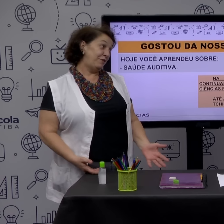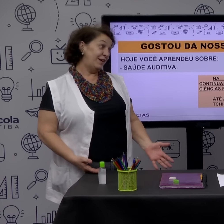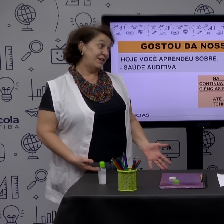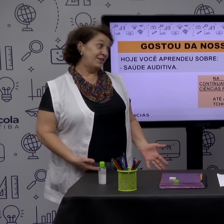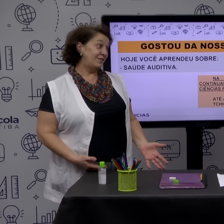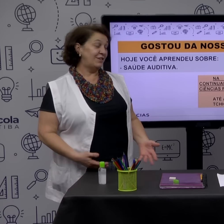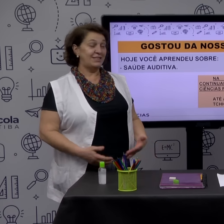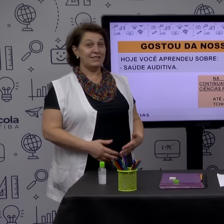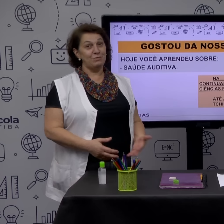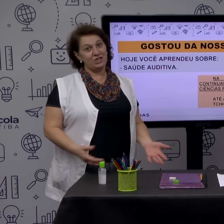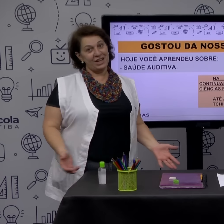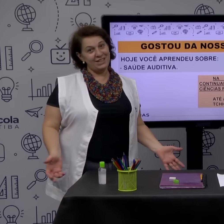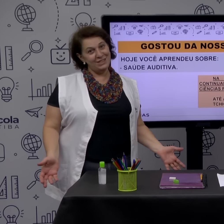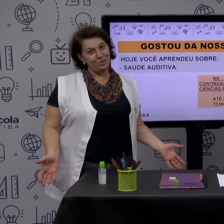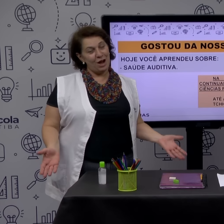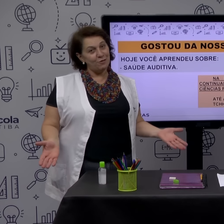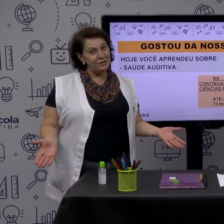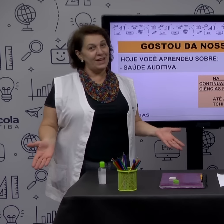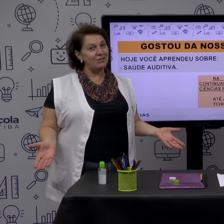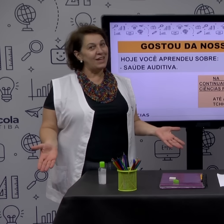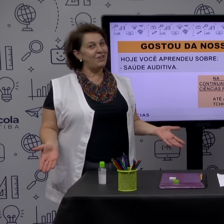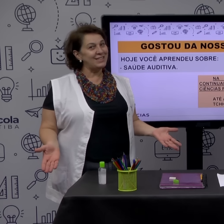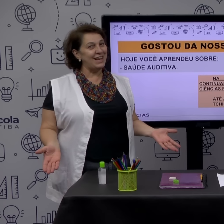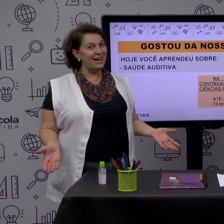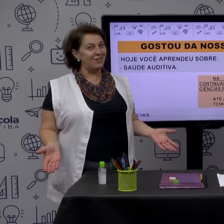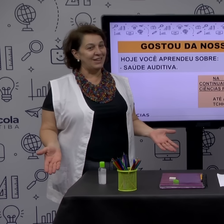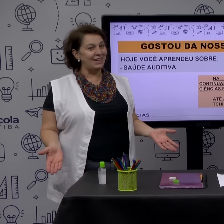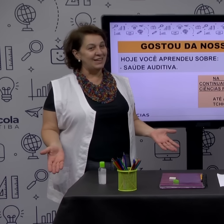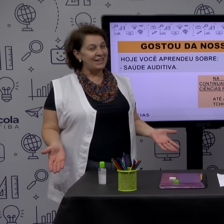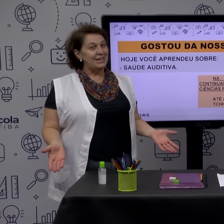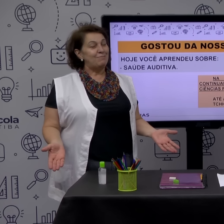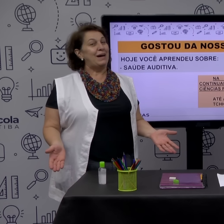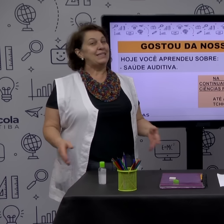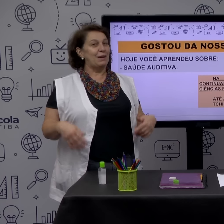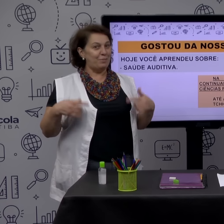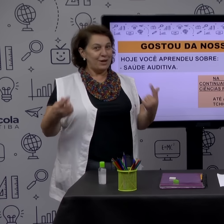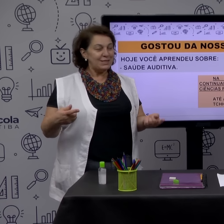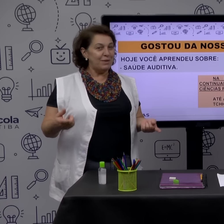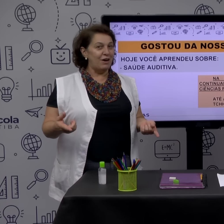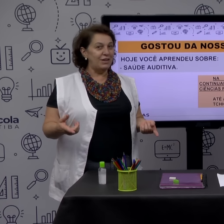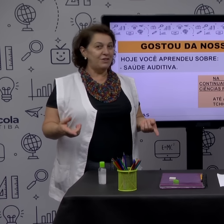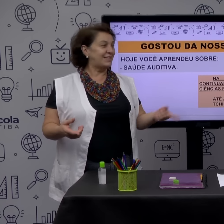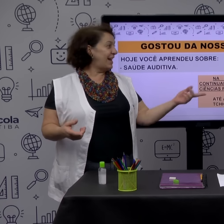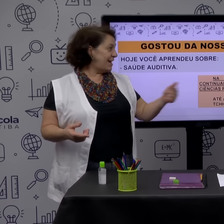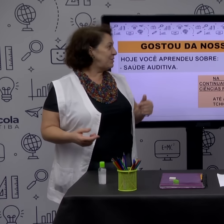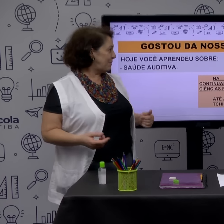Fran, nós estamos chegando ao final da nossa aula. Mas na próxima aula nós traremos mais